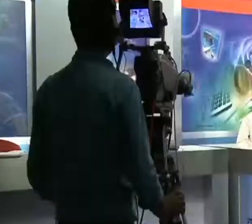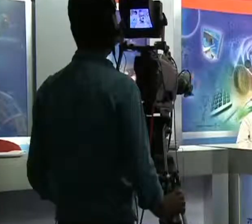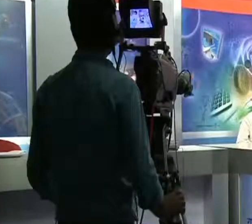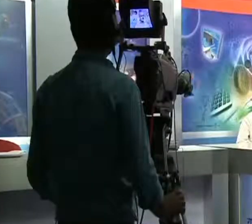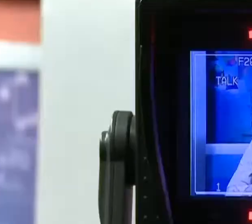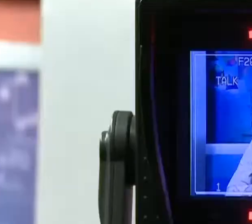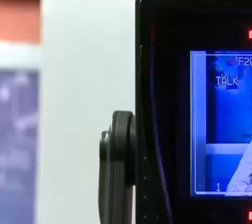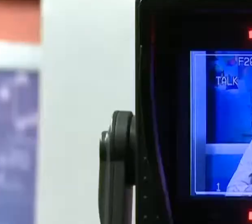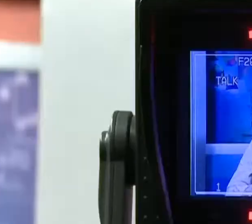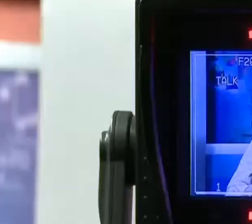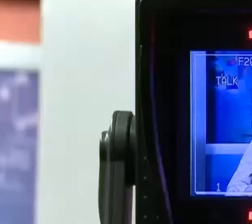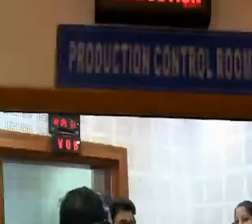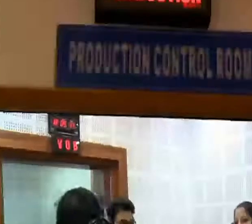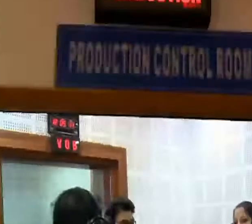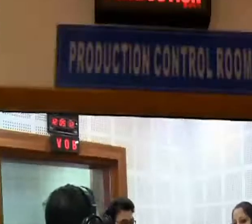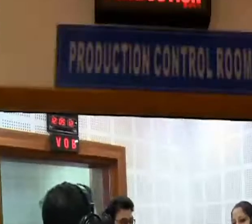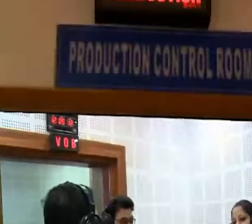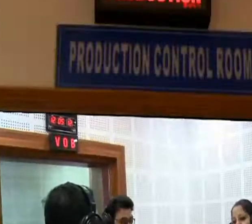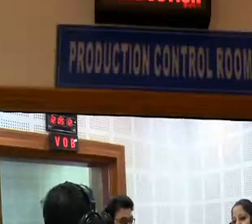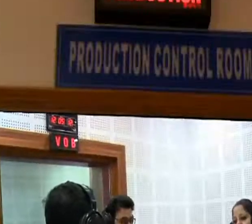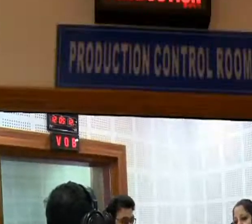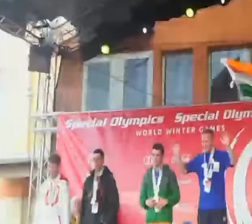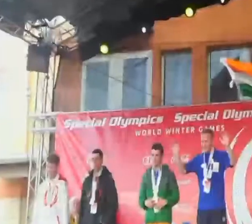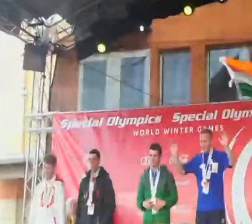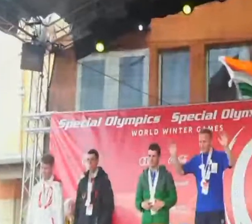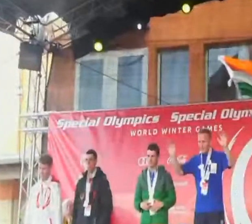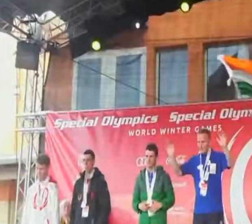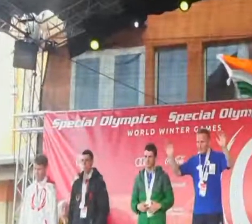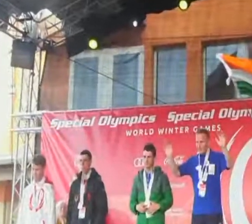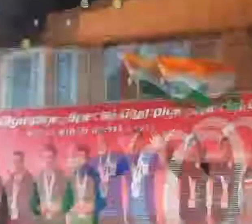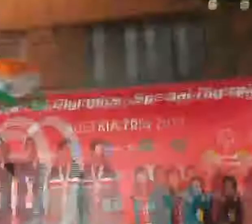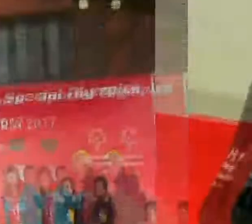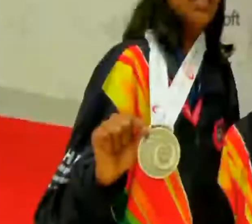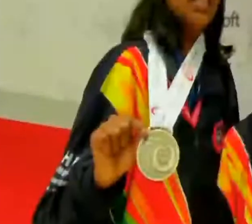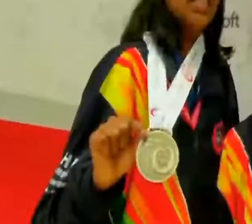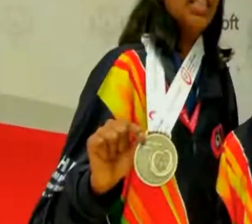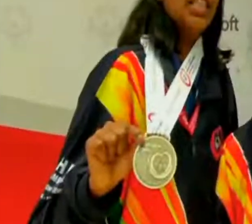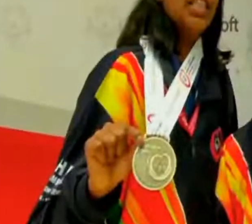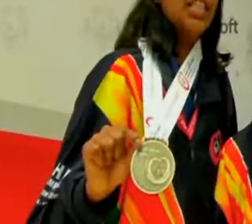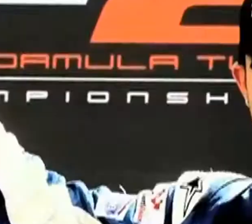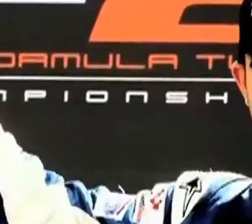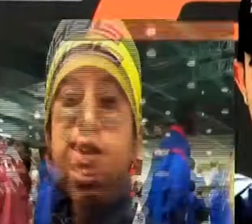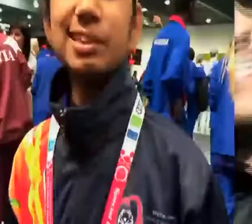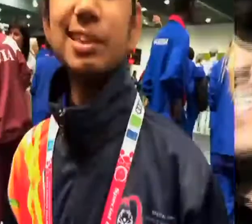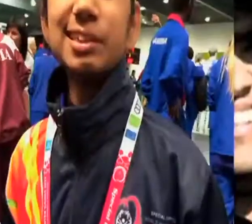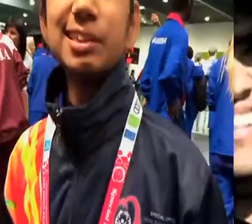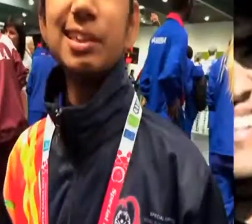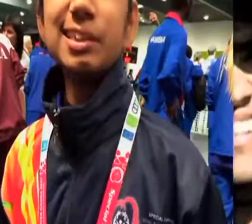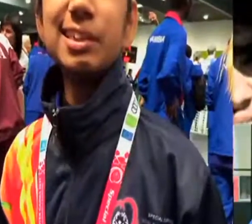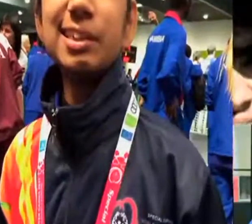बने, हम अपना रास्ता स्वयं चुने। कोई